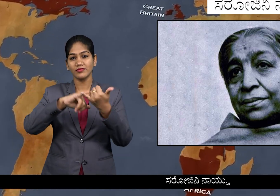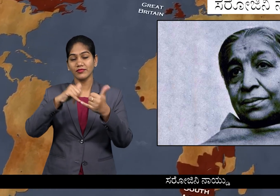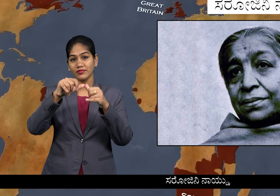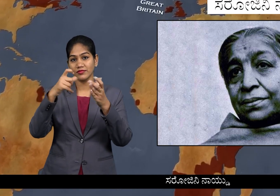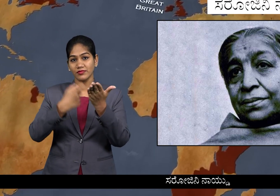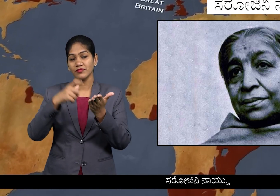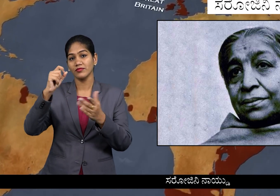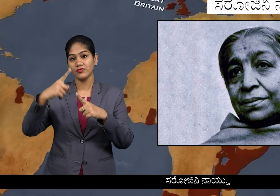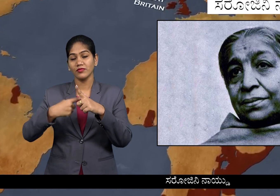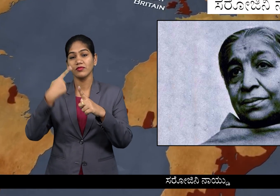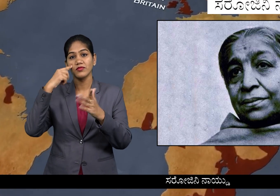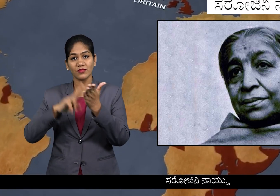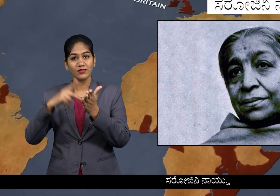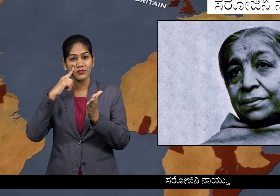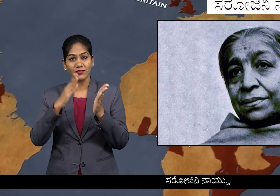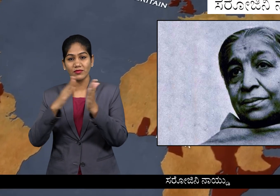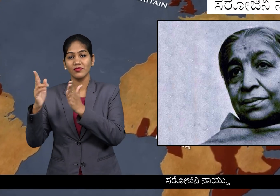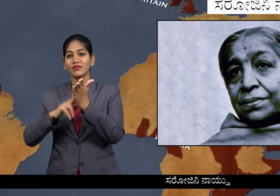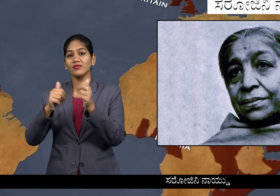ಸರೋಜಿನಿ ನಾಯ್ಡು,